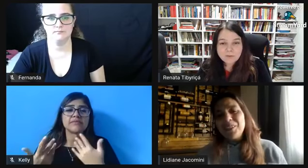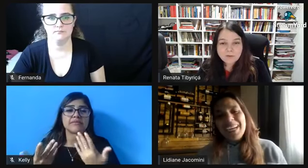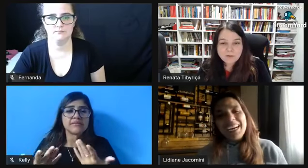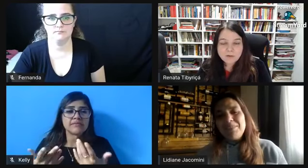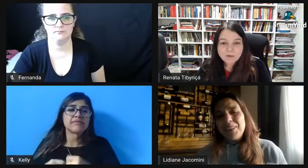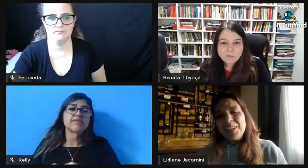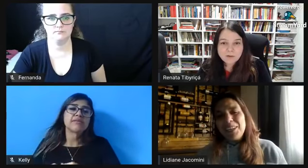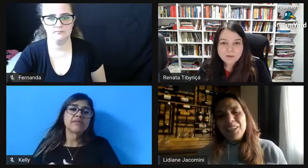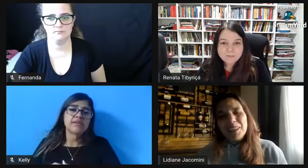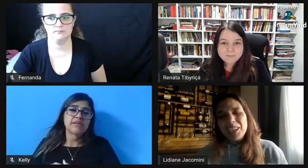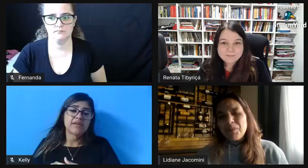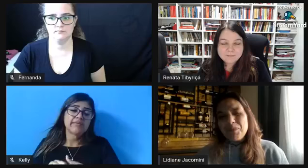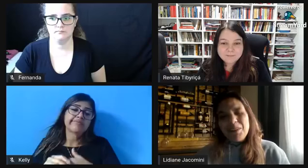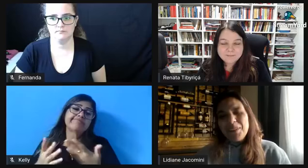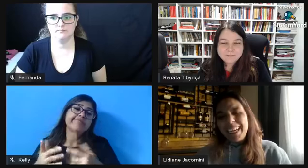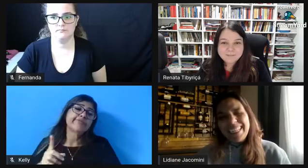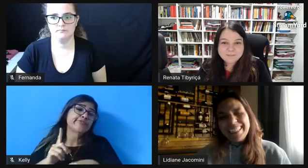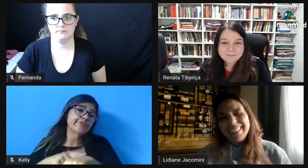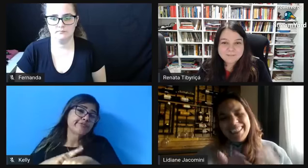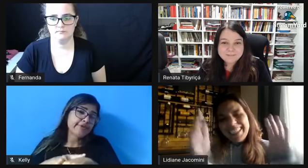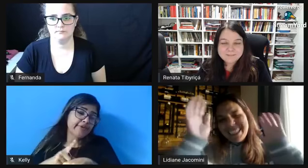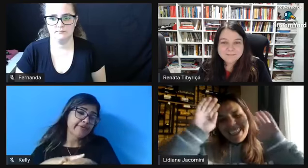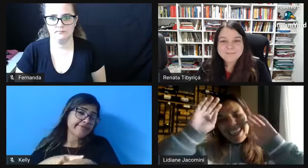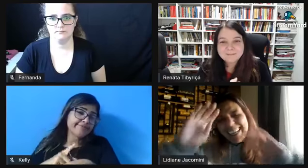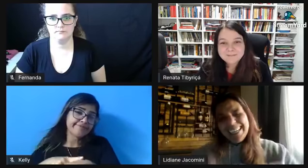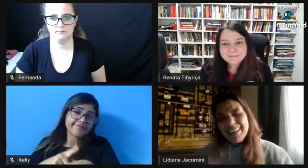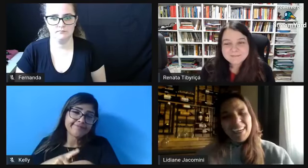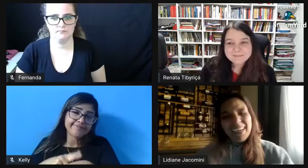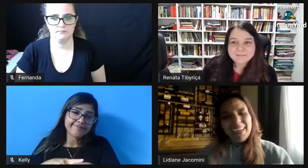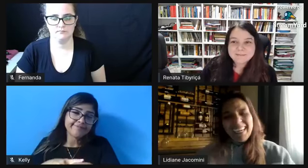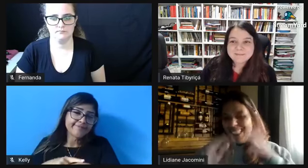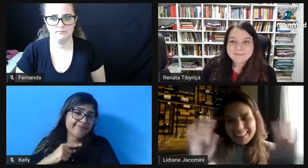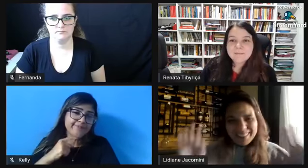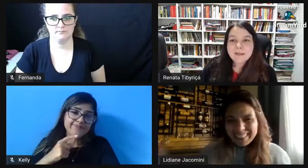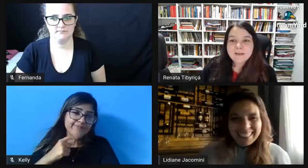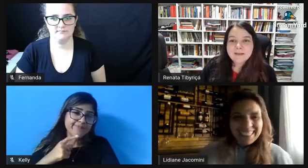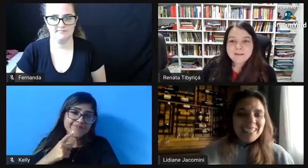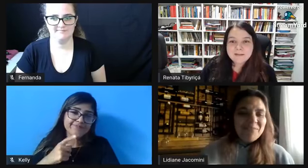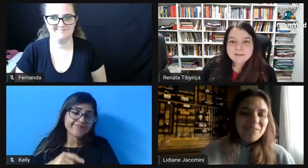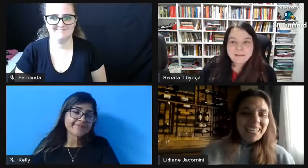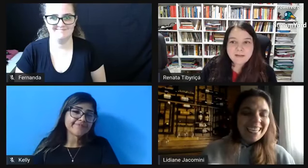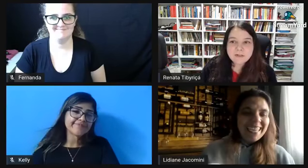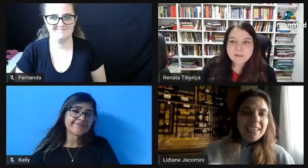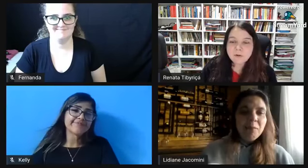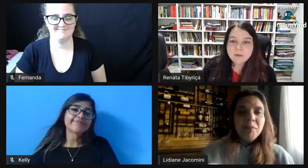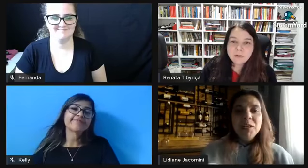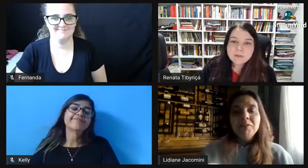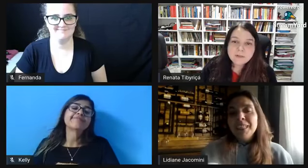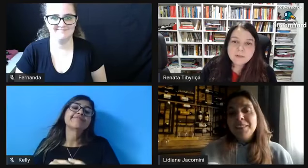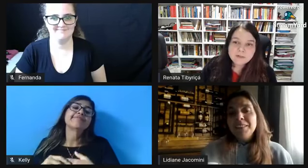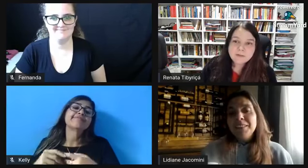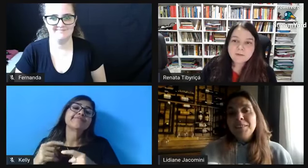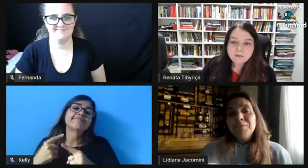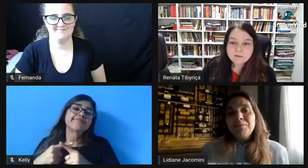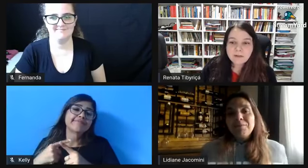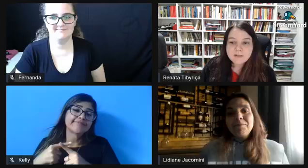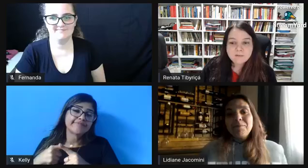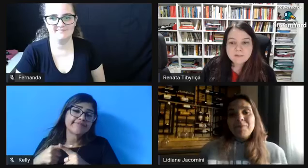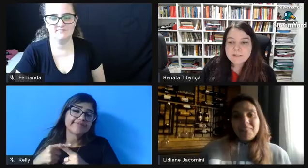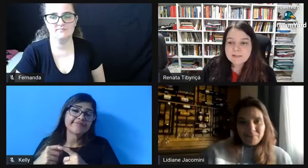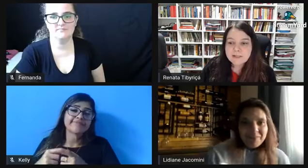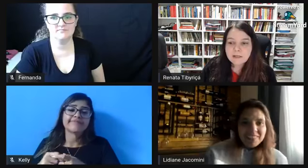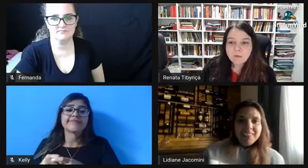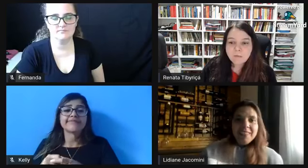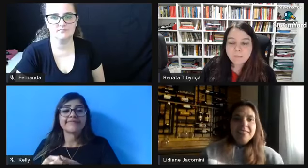Deu o nosso horário, infelizmente, por mim eu ficaria com a senhora aqui até amanhã, porque... Sim,